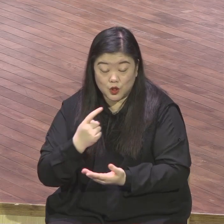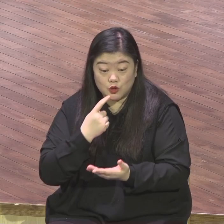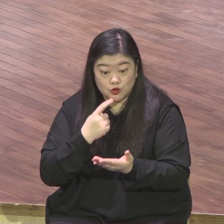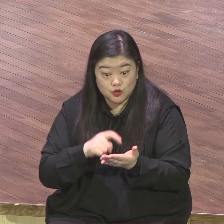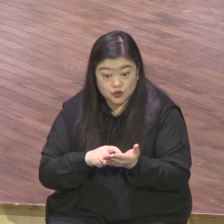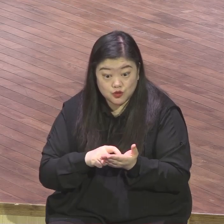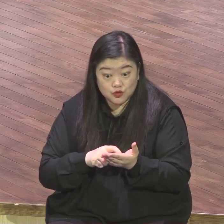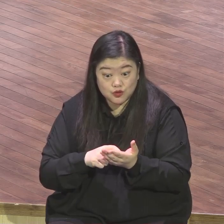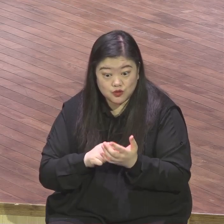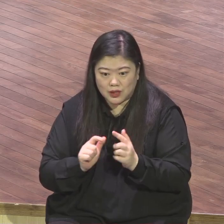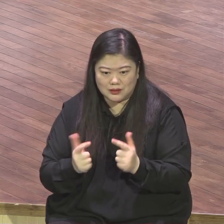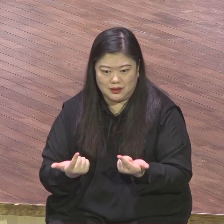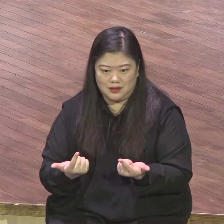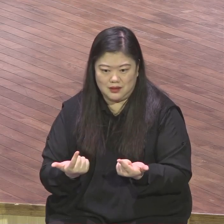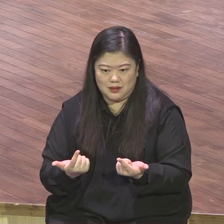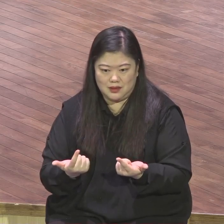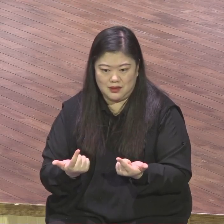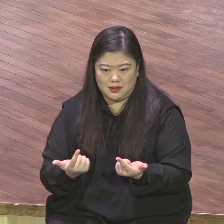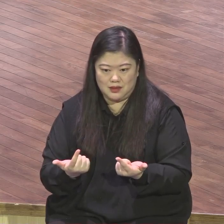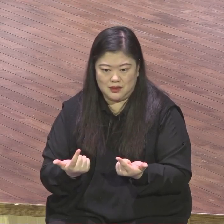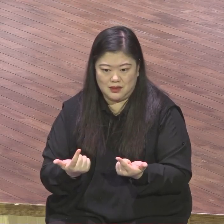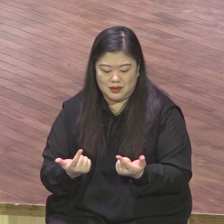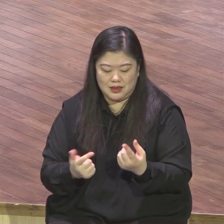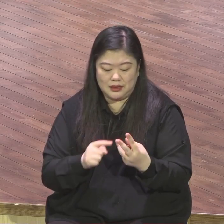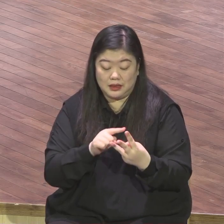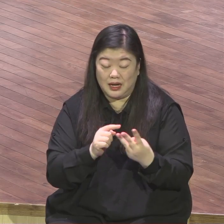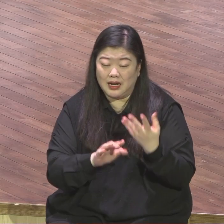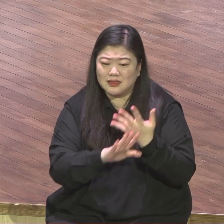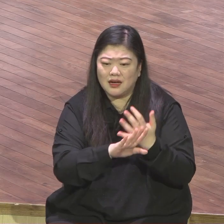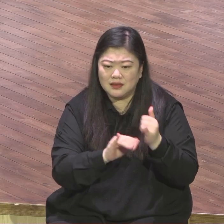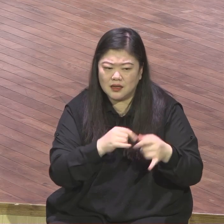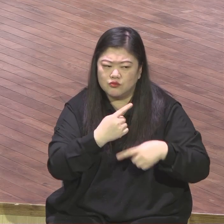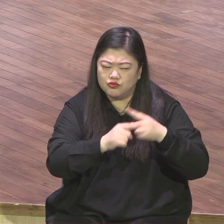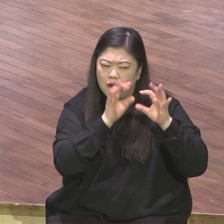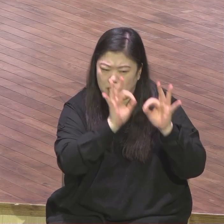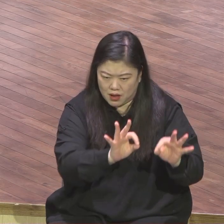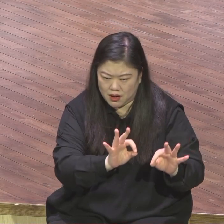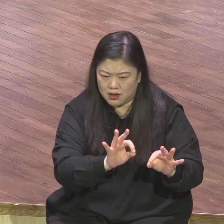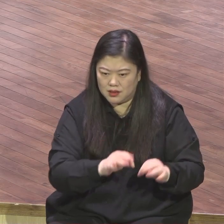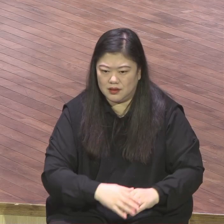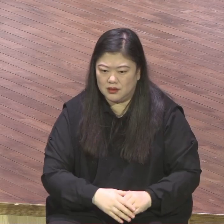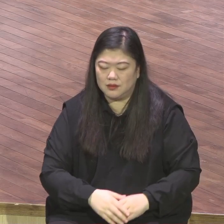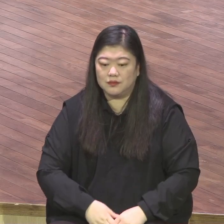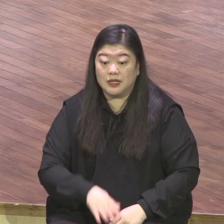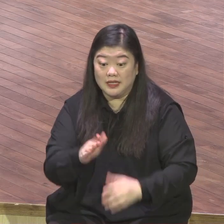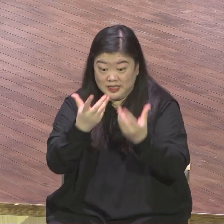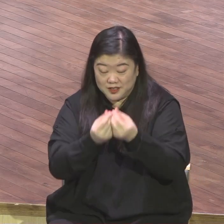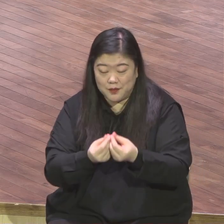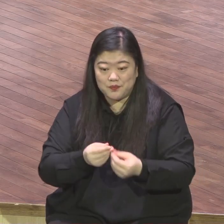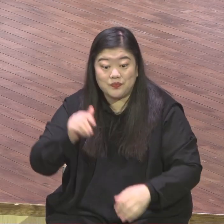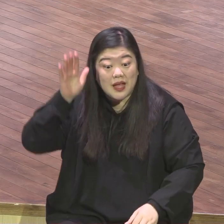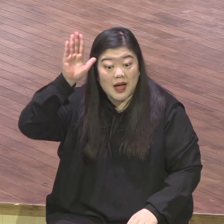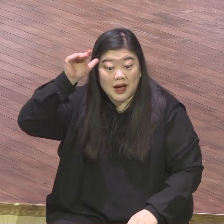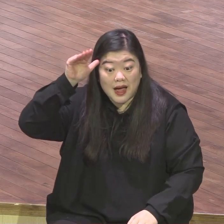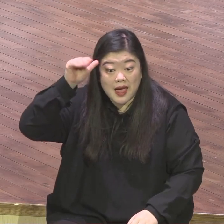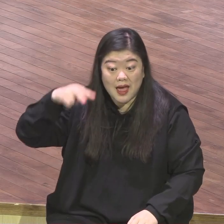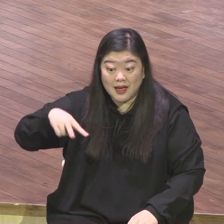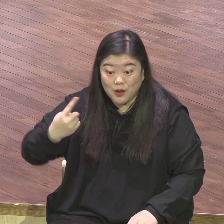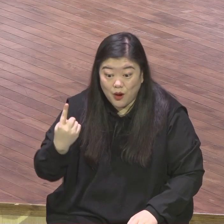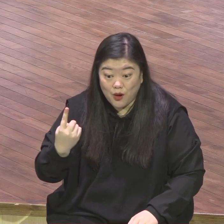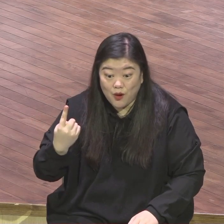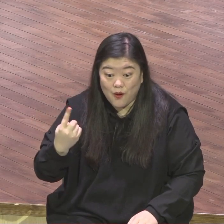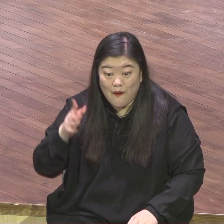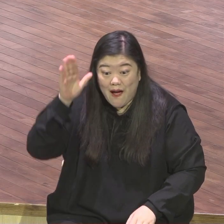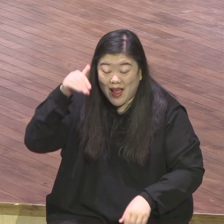되잖아요. 응? 짐승도 알아요. 자기를 무시하는지 사랑하는지 다 알아요. 근데 사람이 왜